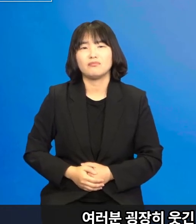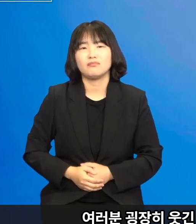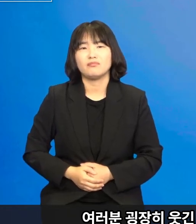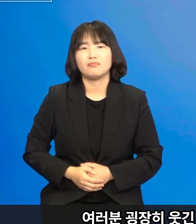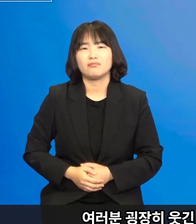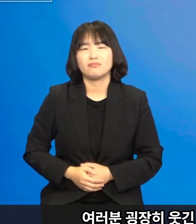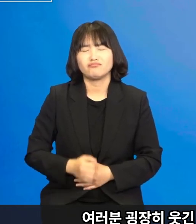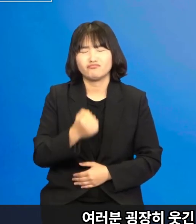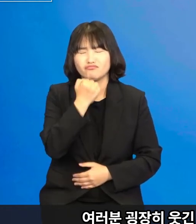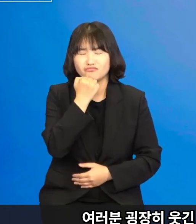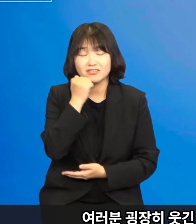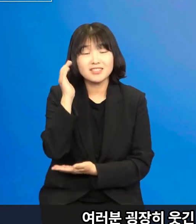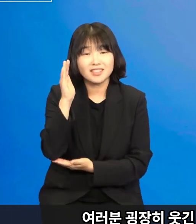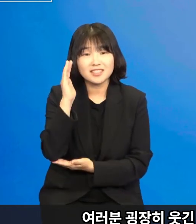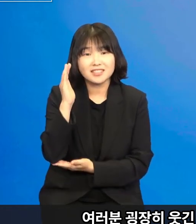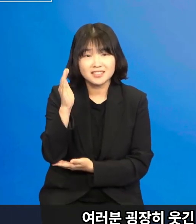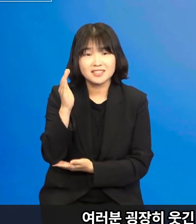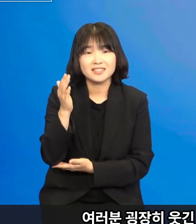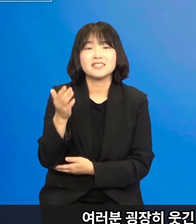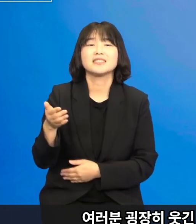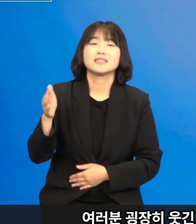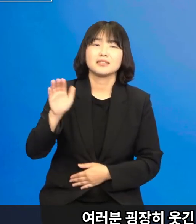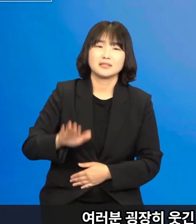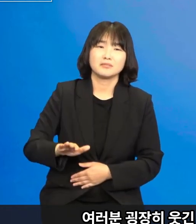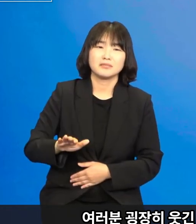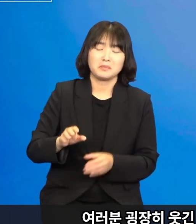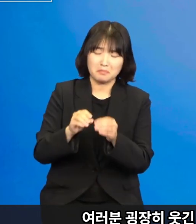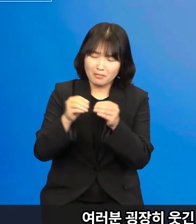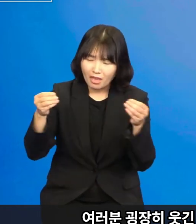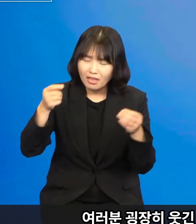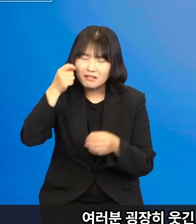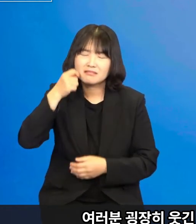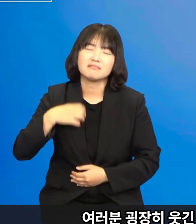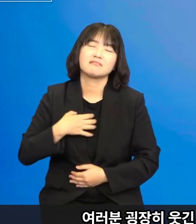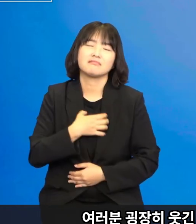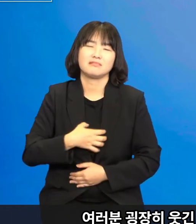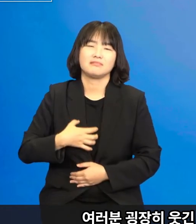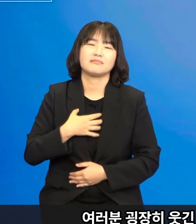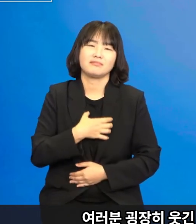여러분, 굉장히 웃긴 얘기인데 슬픈 이야기입니다.